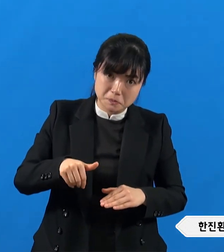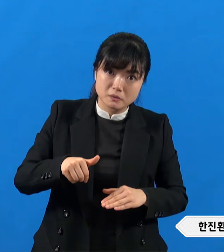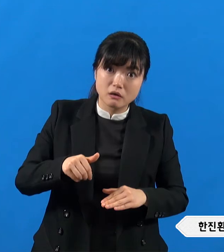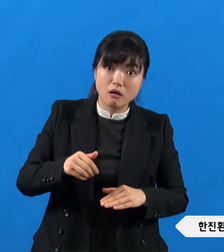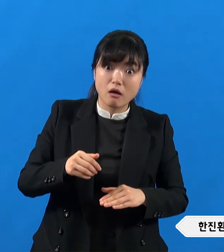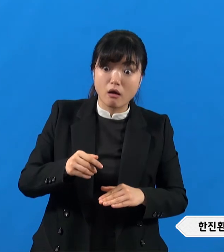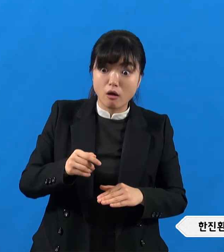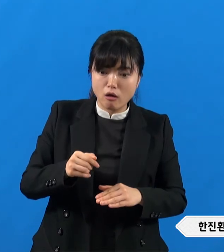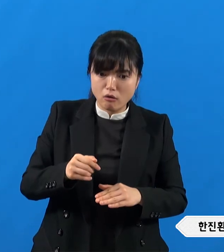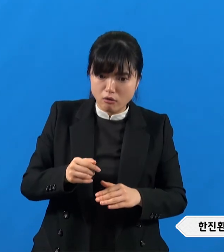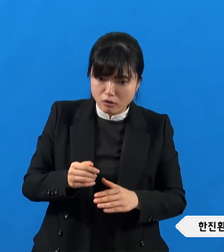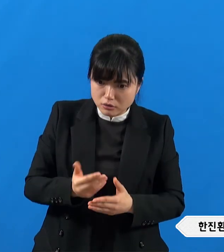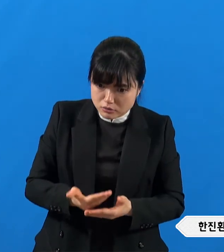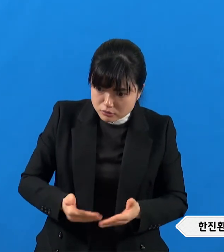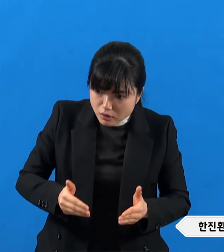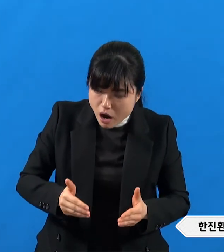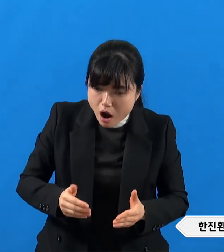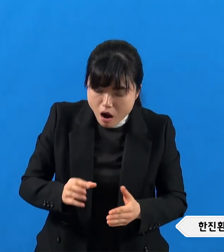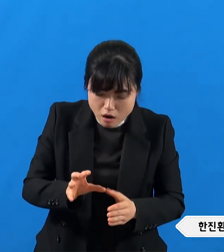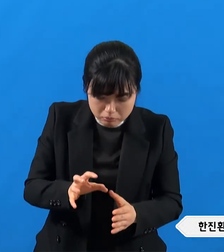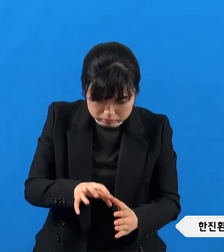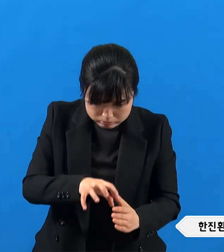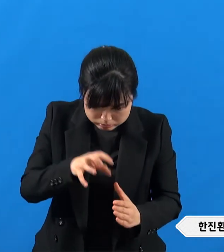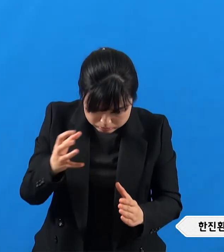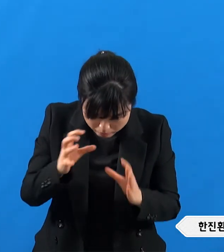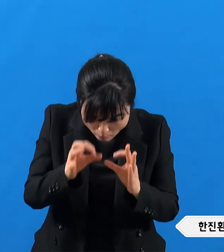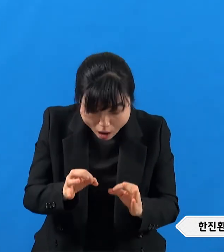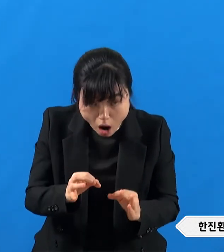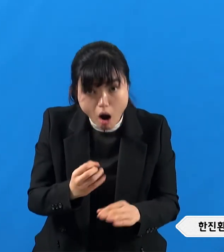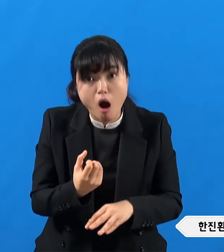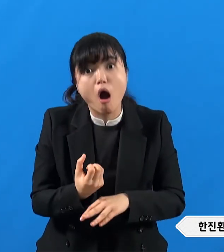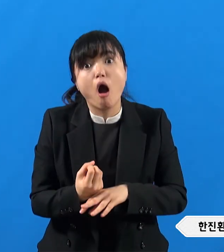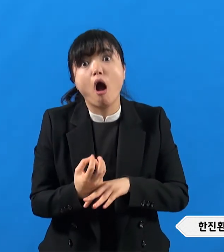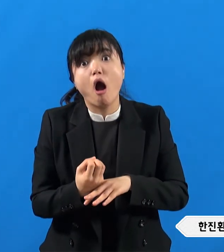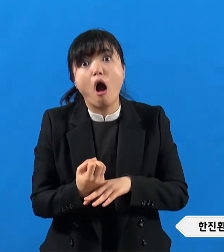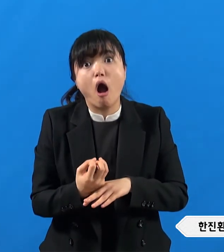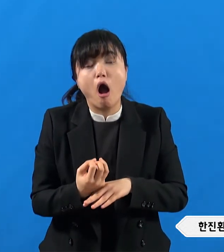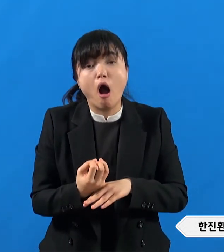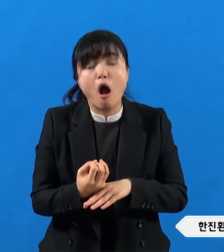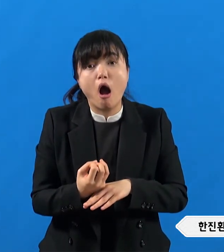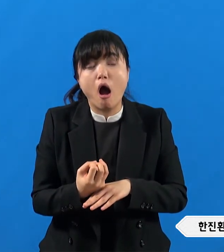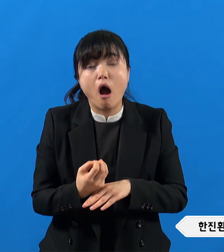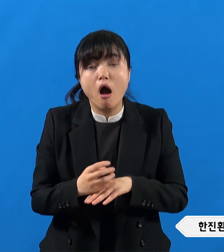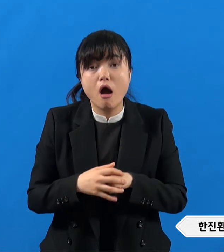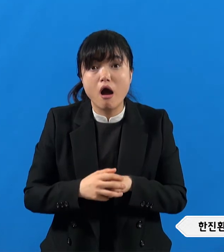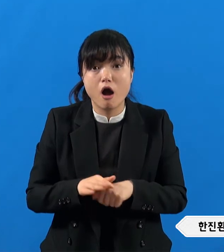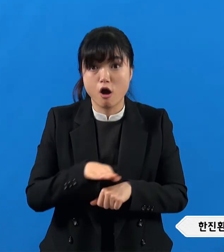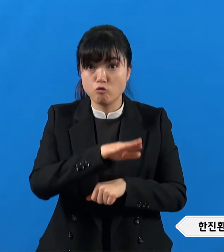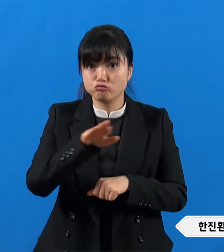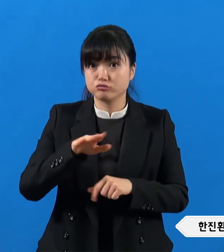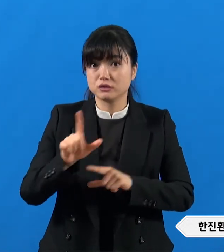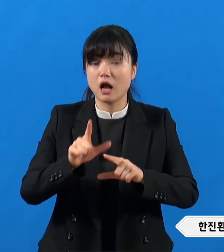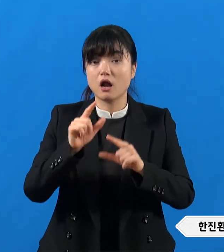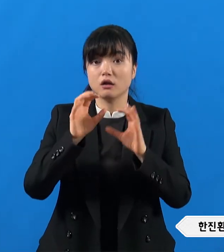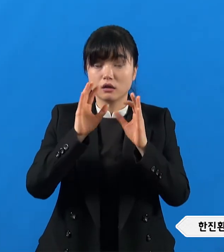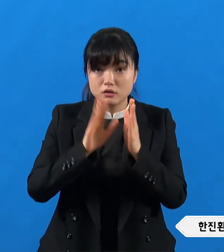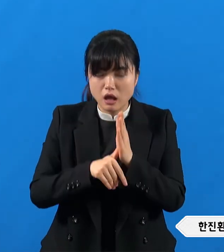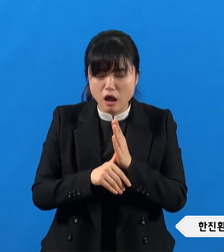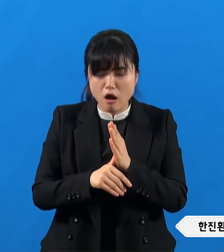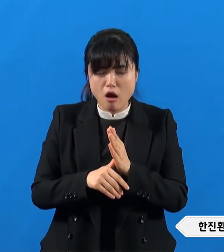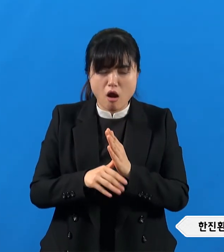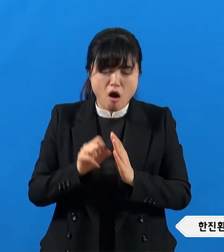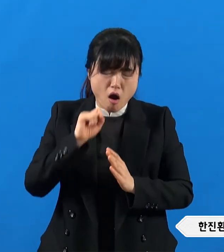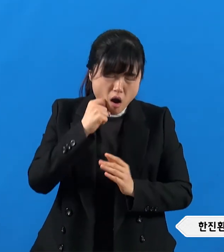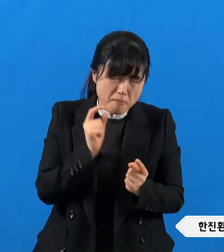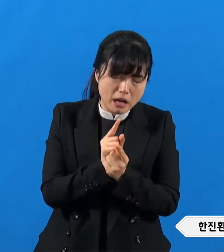질그릇이고, 그리고 그 속에 보니까 보화가 있었지 않습니까? 우리도 살면서 무슨 어려운 일에 부딪힐